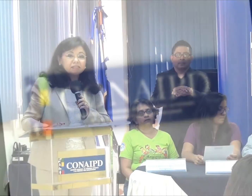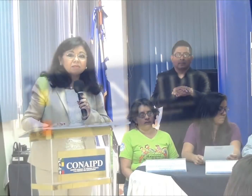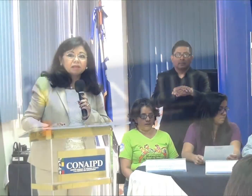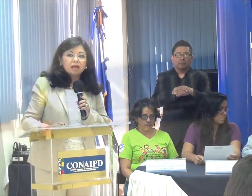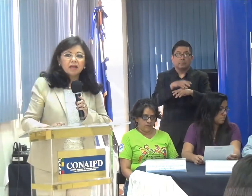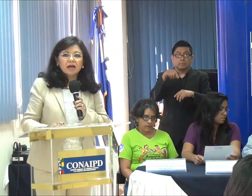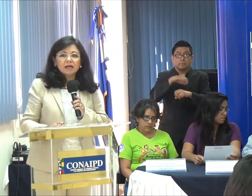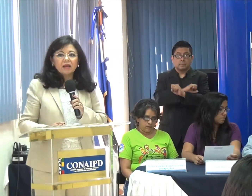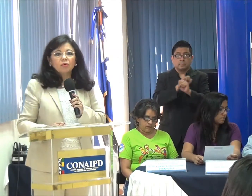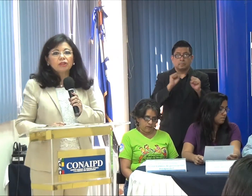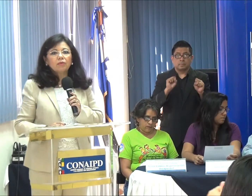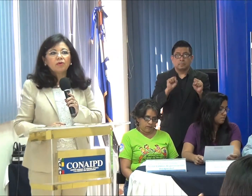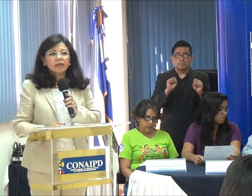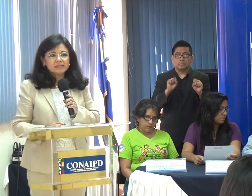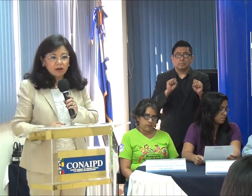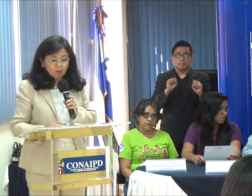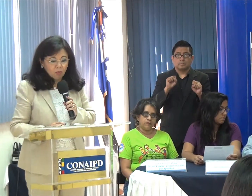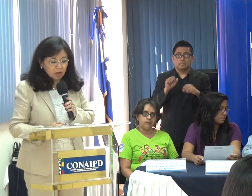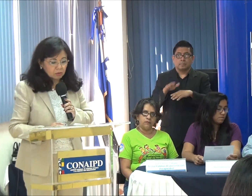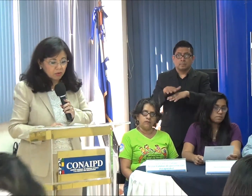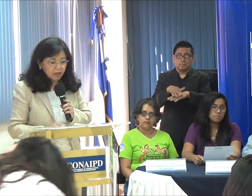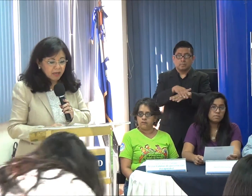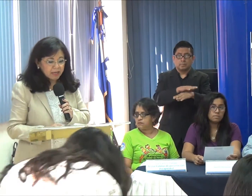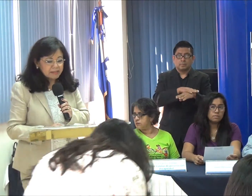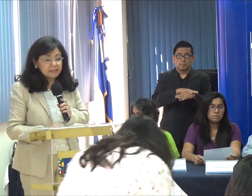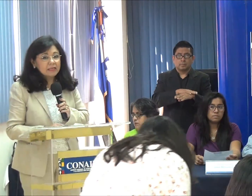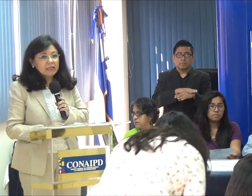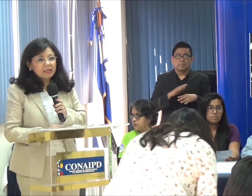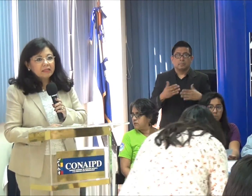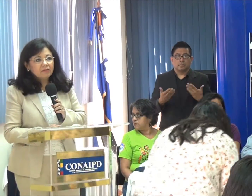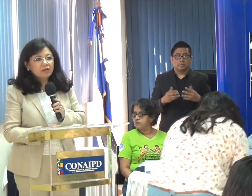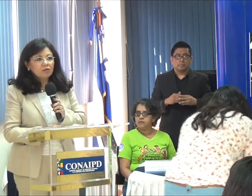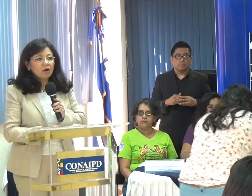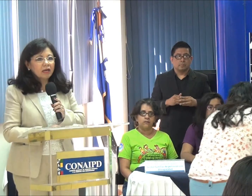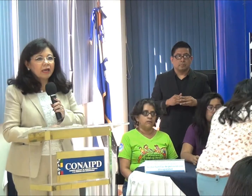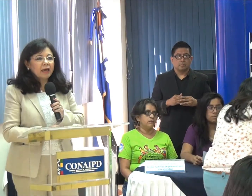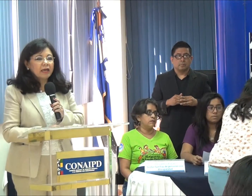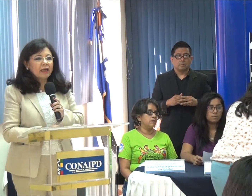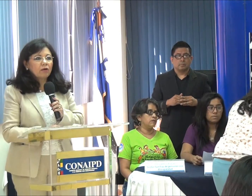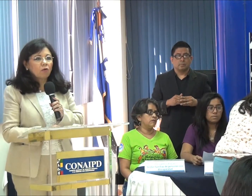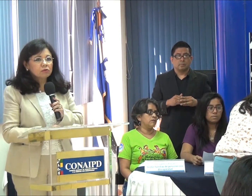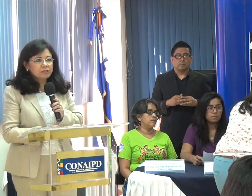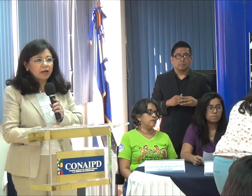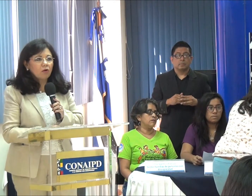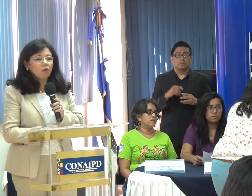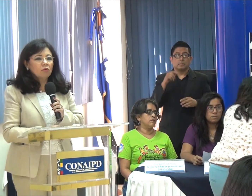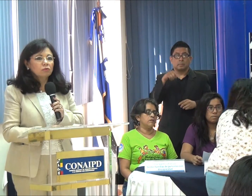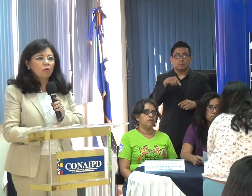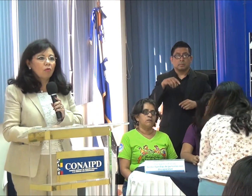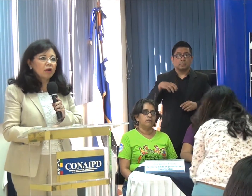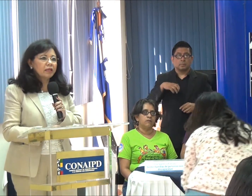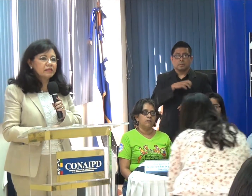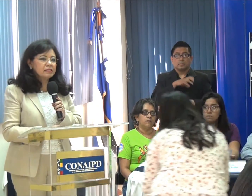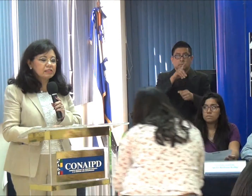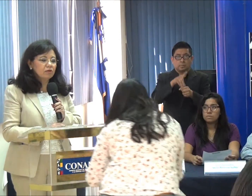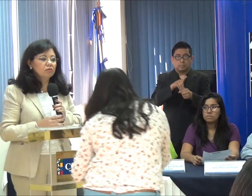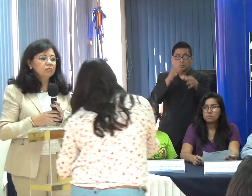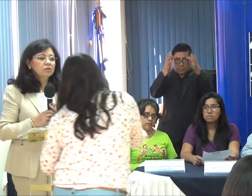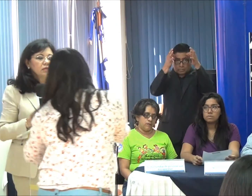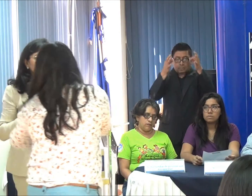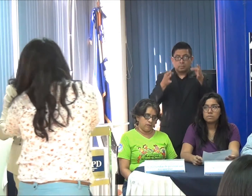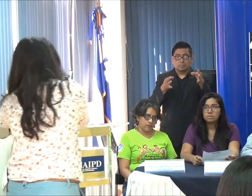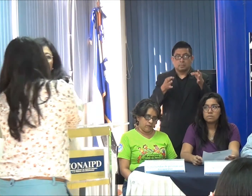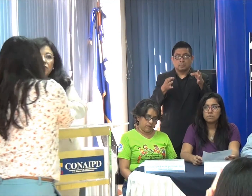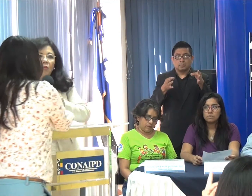En esta mañana, el motivo de esta convocatoria es debido a que el Consejo tomó la